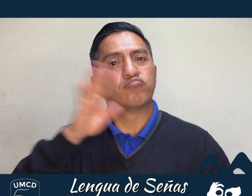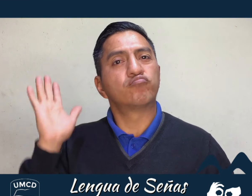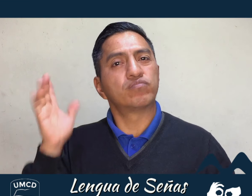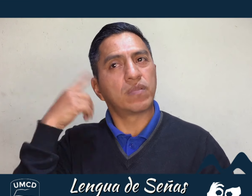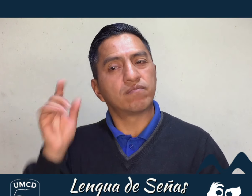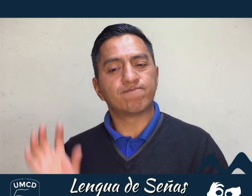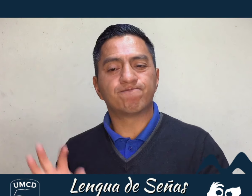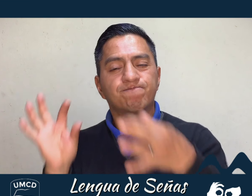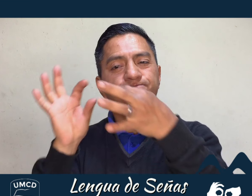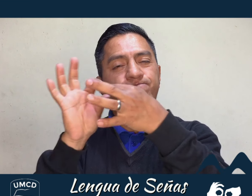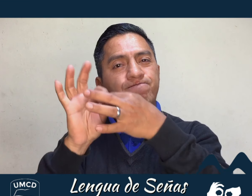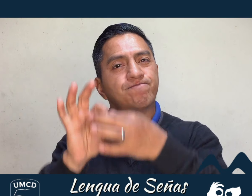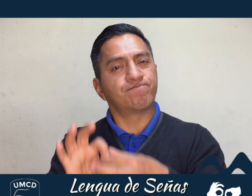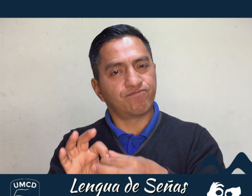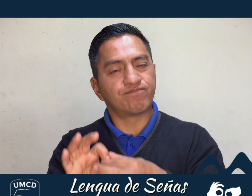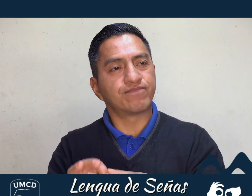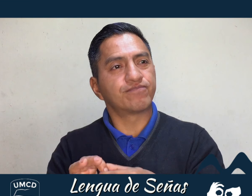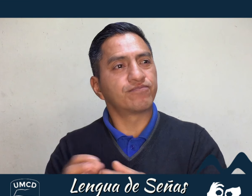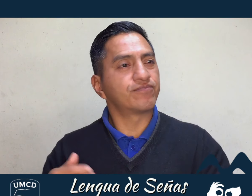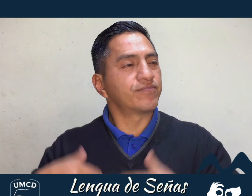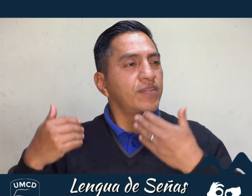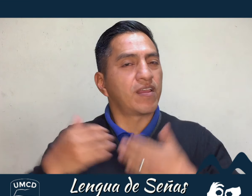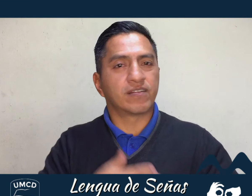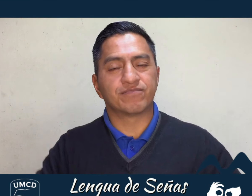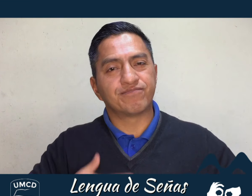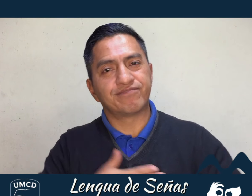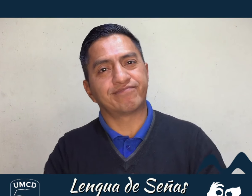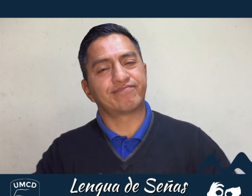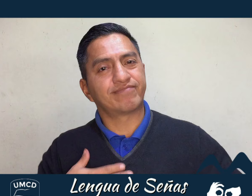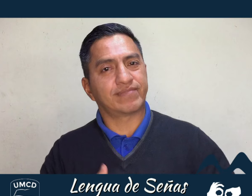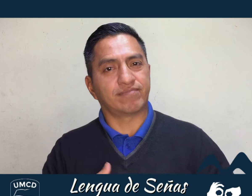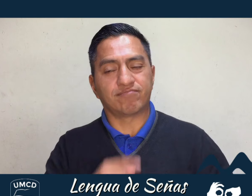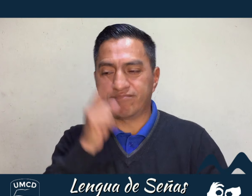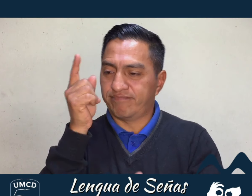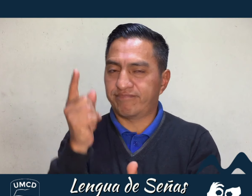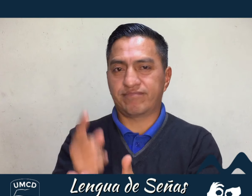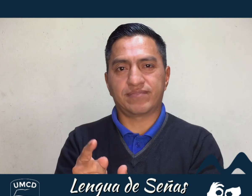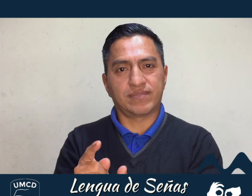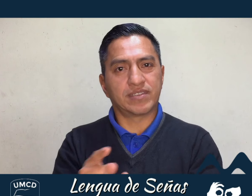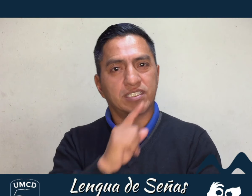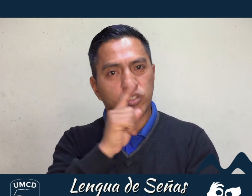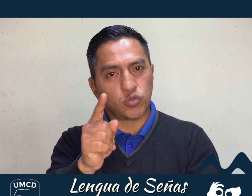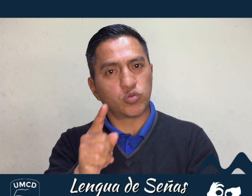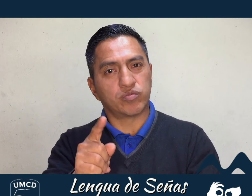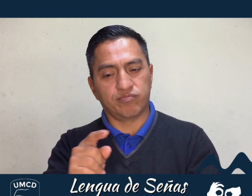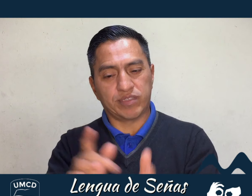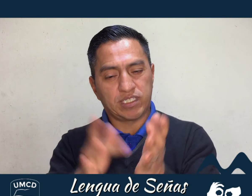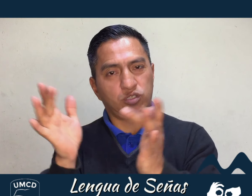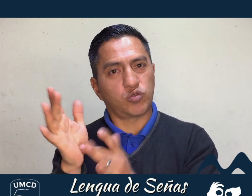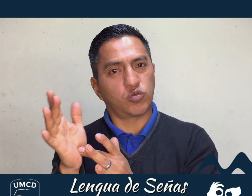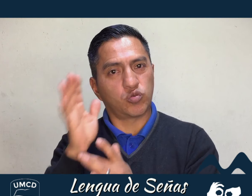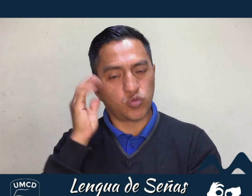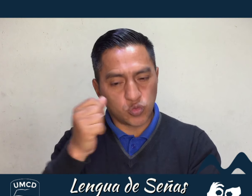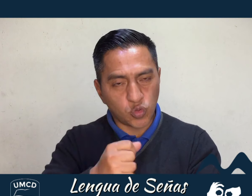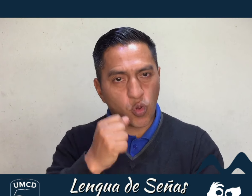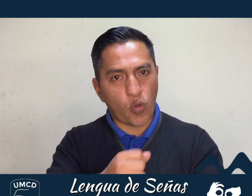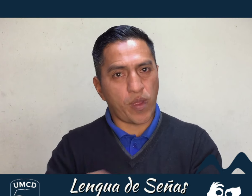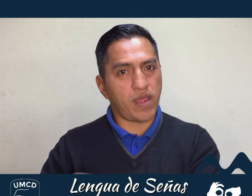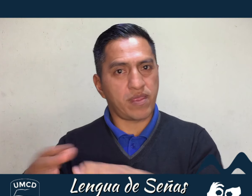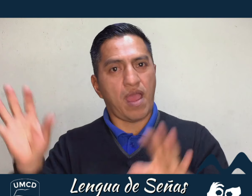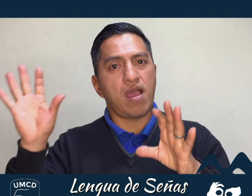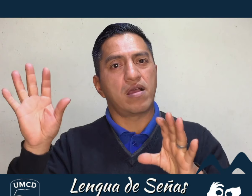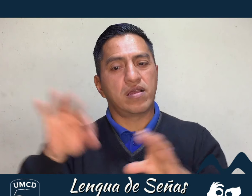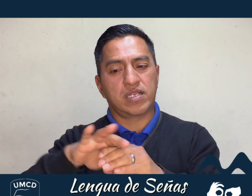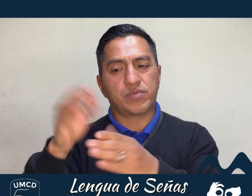para reconciliarnos y que gozaba de las credenciales necesarias para hacer